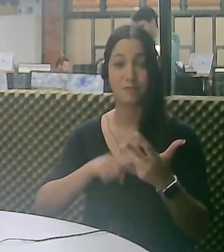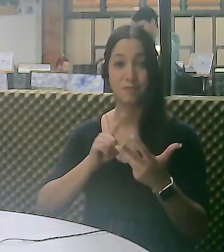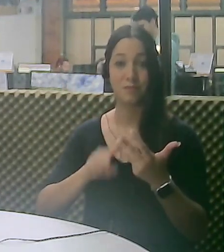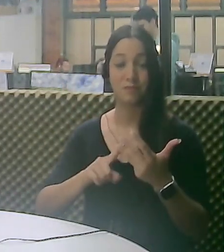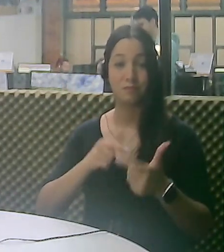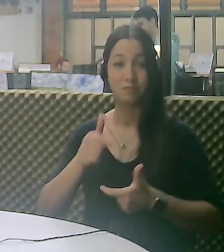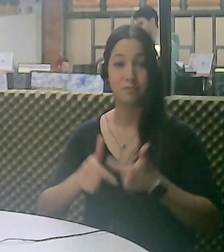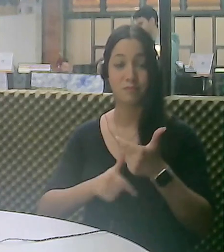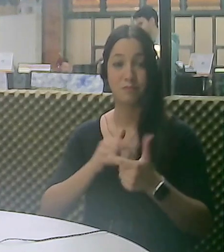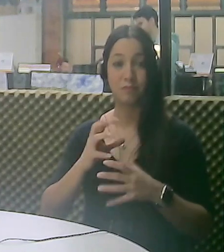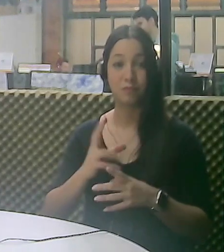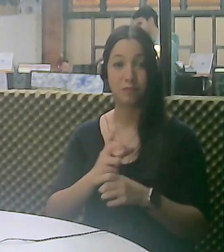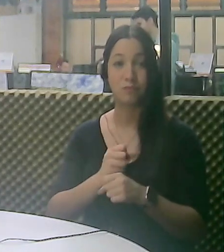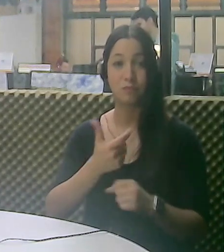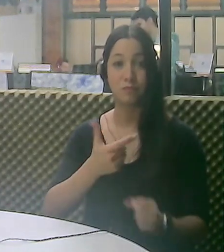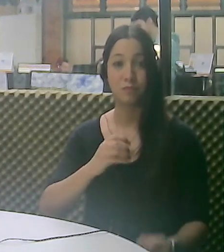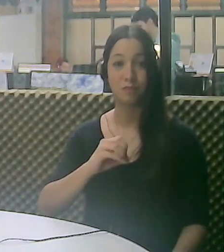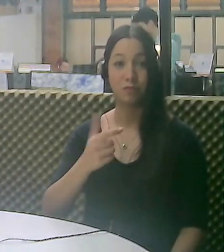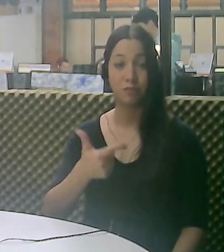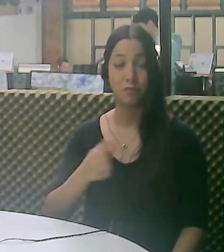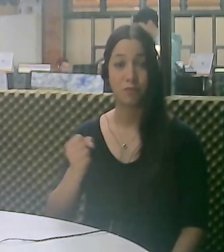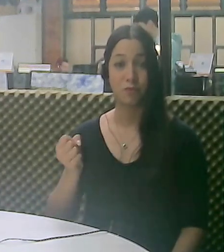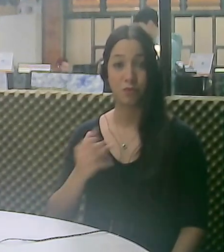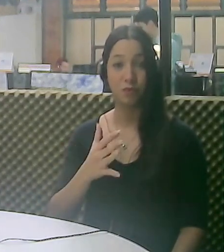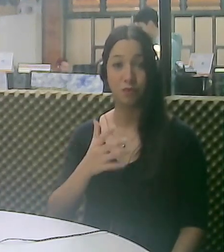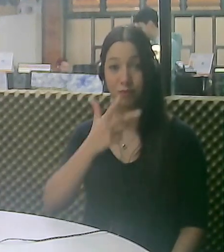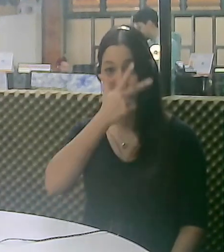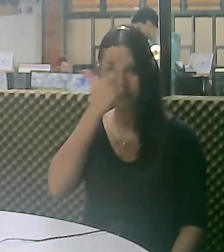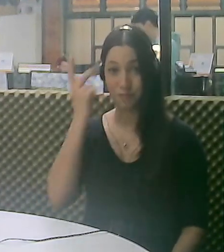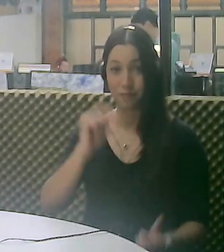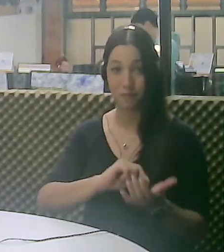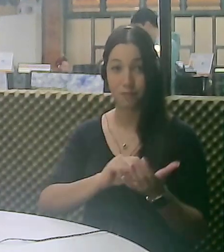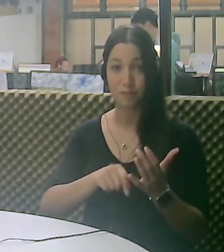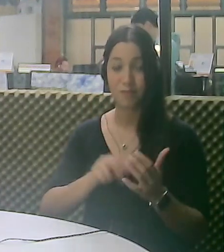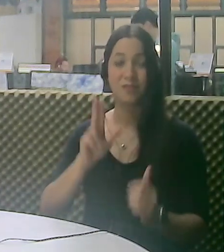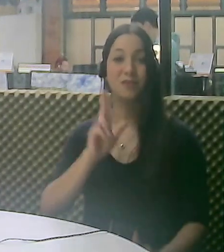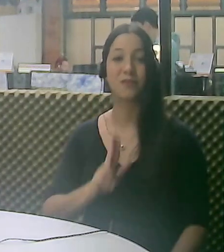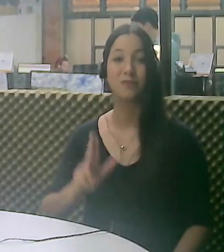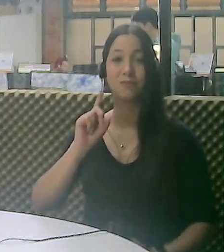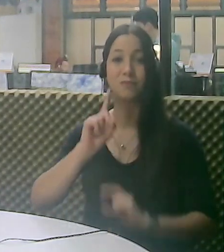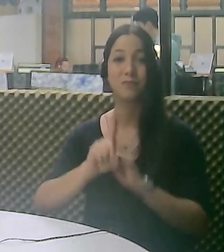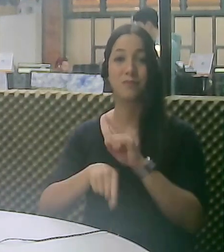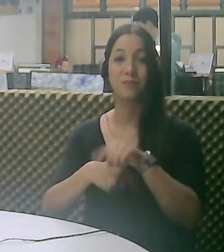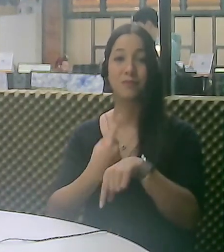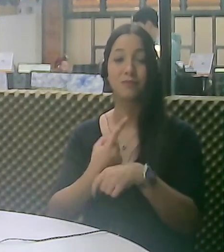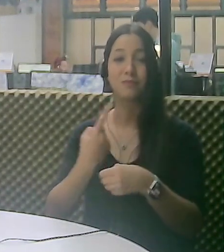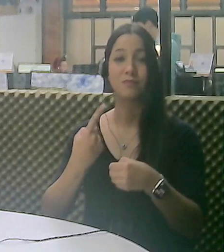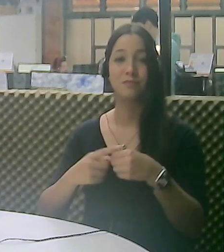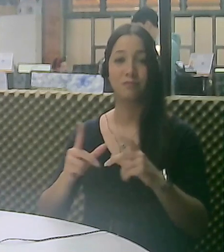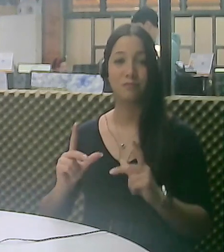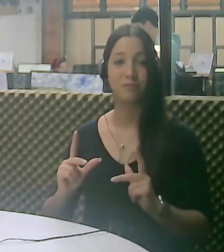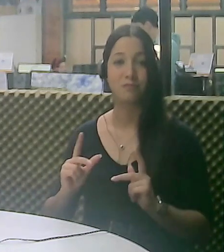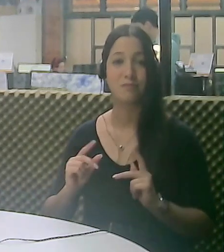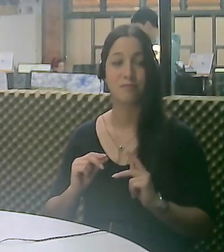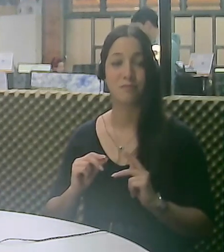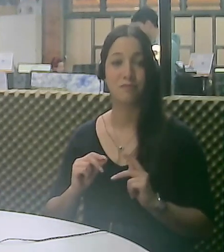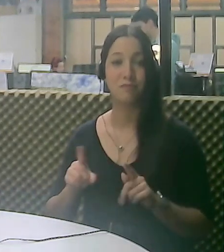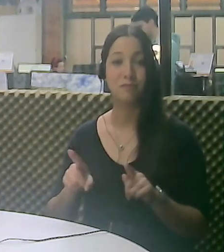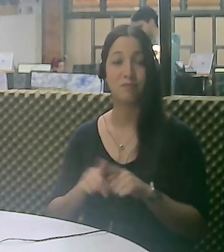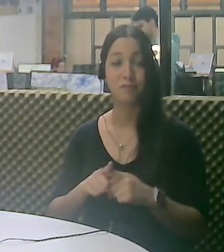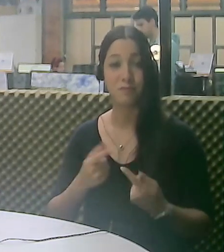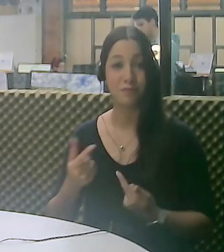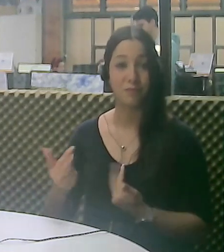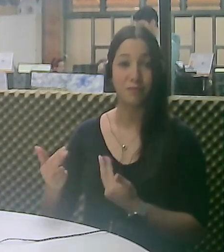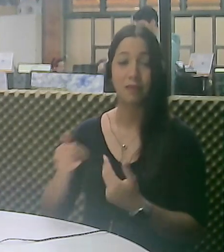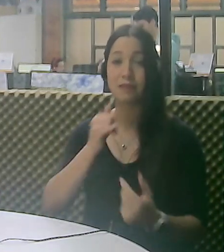serviços somou 202 novos postos. Assim, Uberlândia ficou à frente de cidades reconhecidas e do mesmo porte,